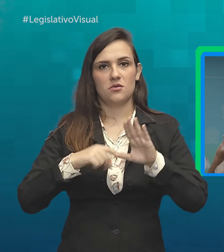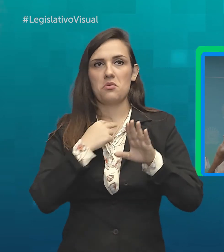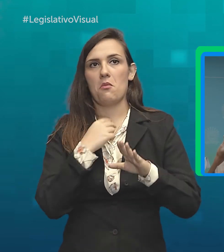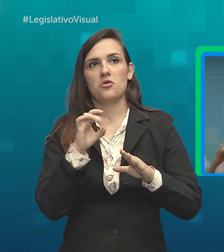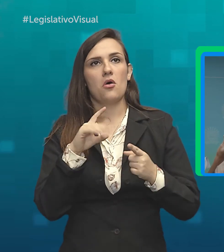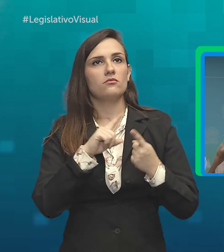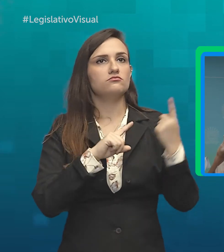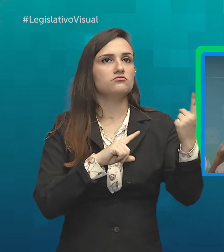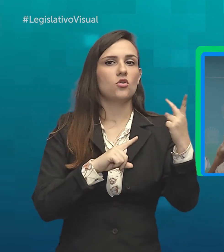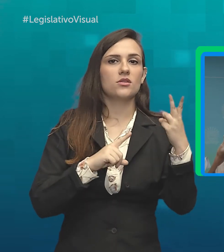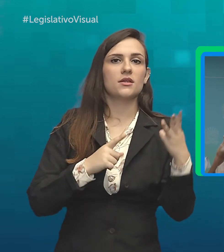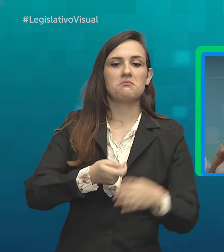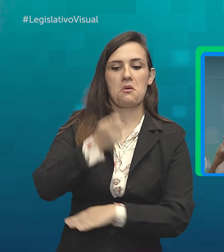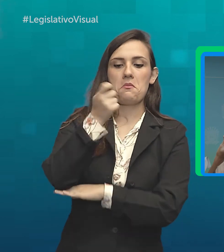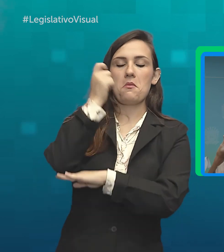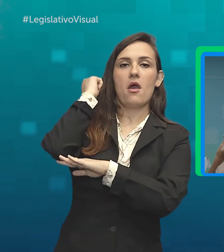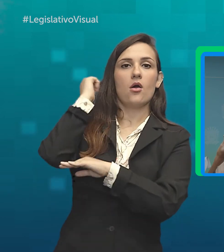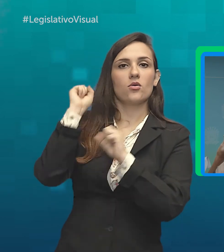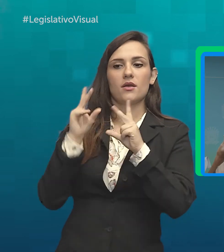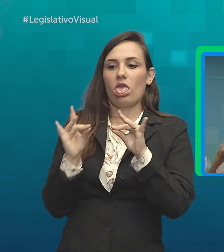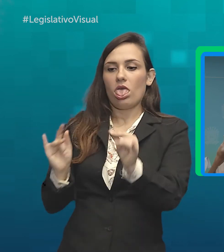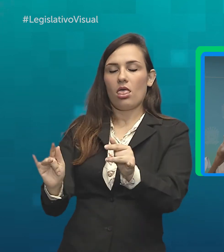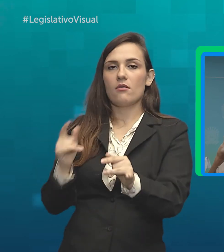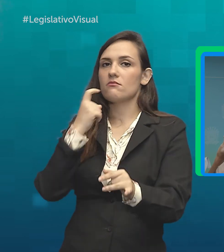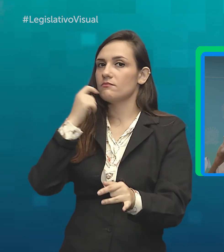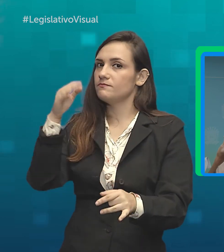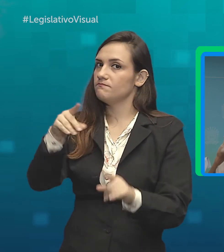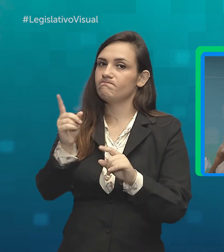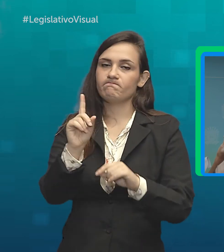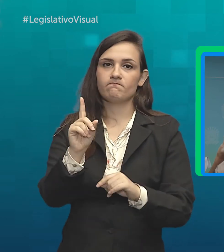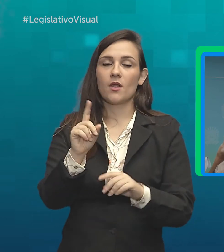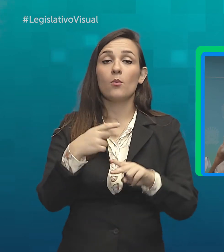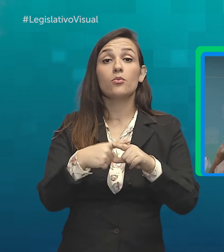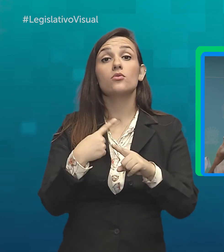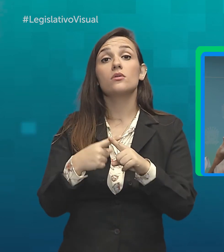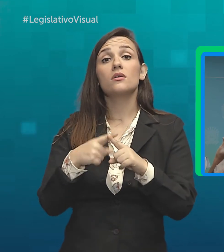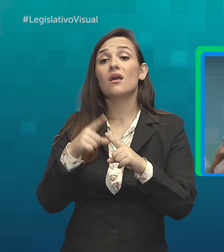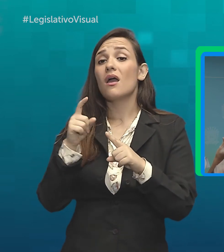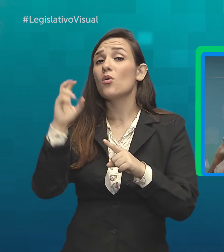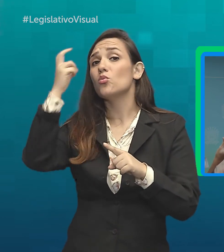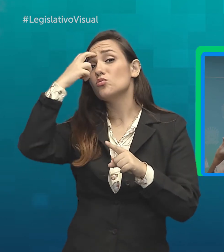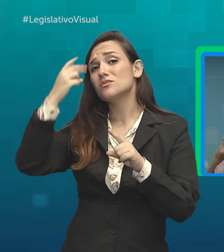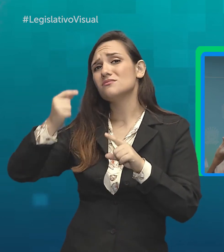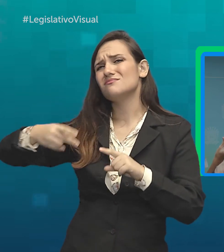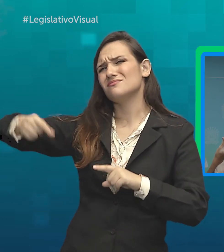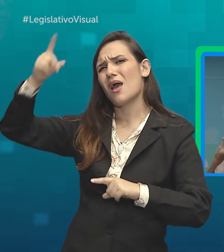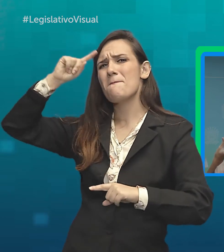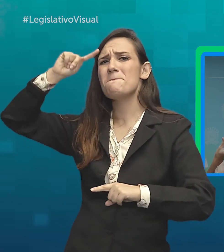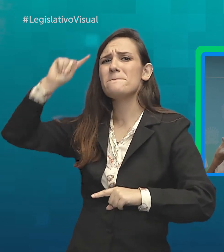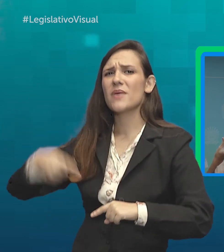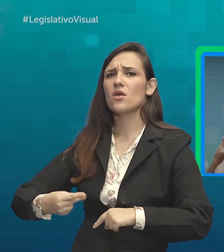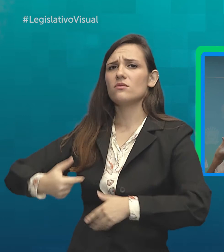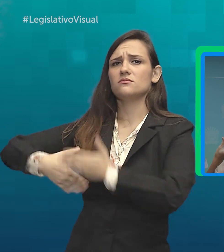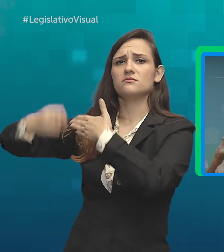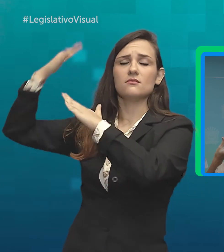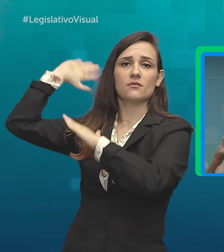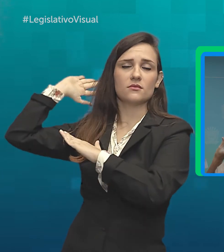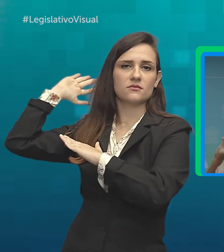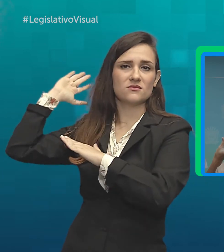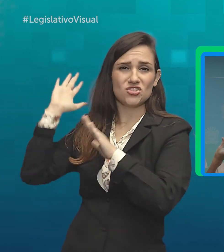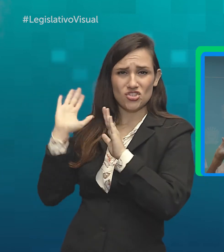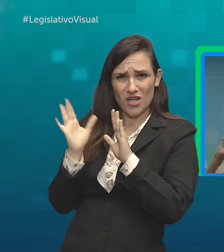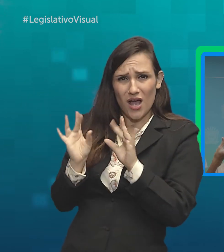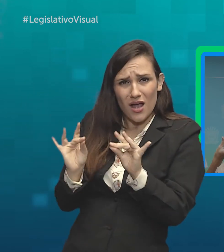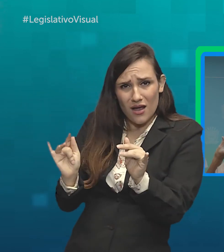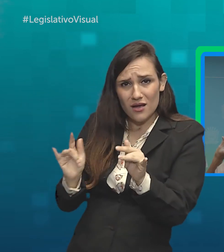tirando um peixe, 2, 3, que vai acabar com os rios de forma nenhuma, até porque pescar é uma cultura milenar e nunca de